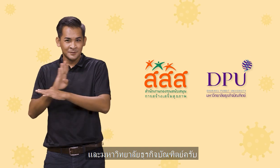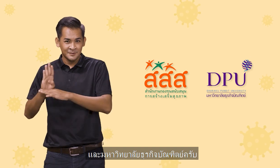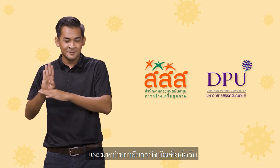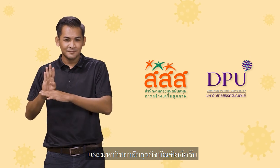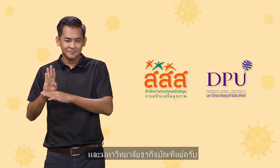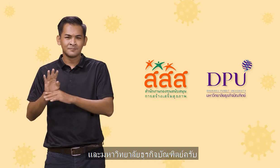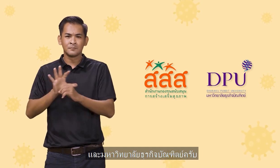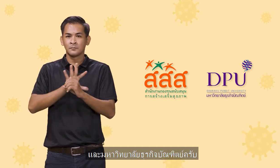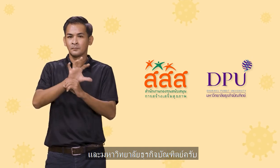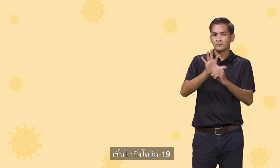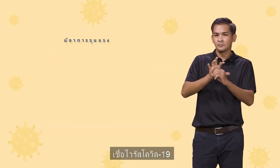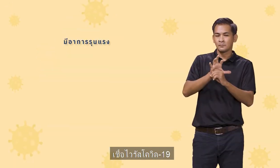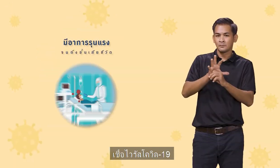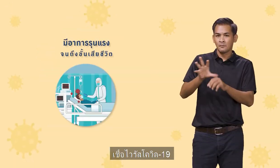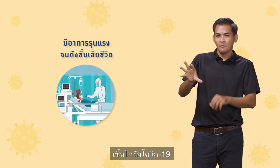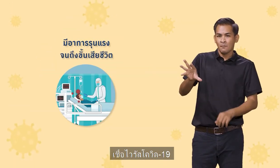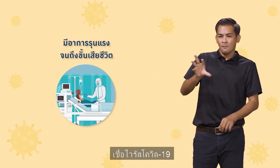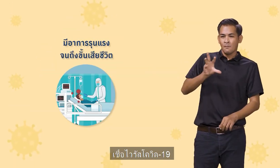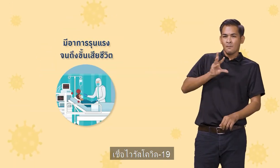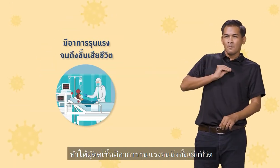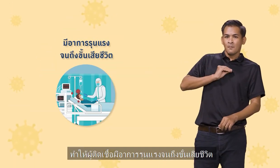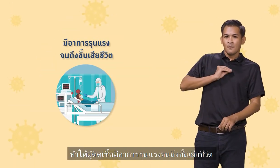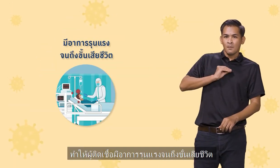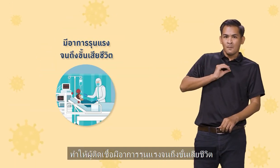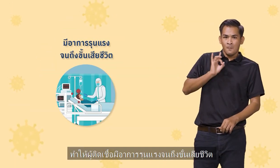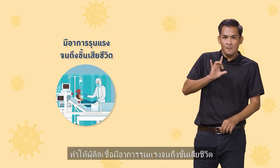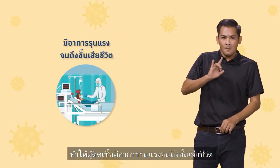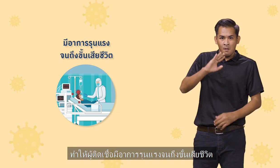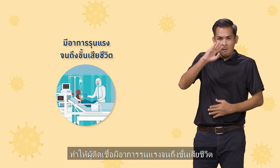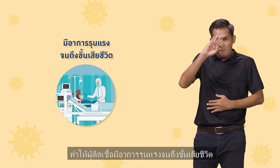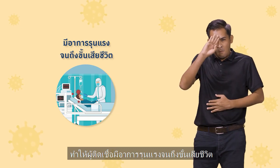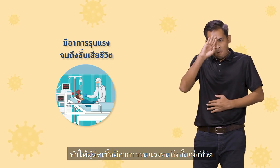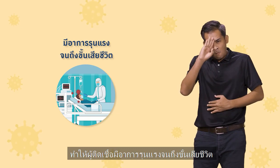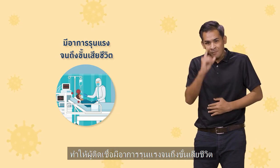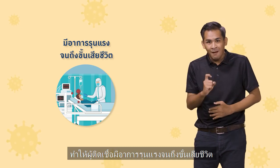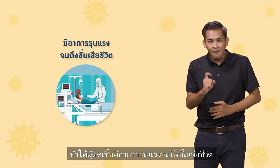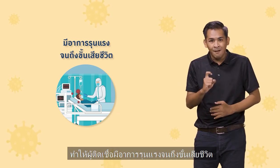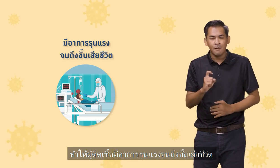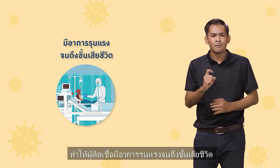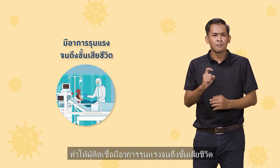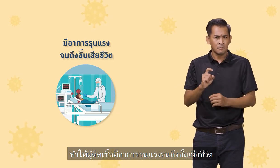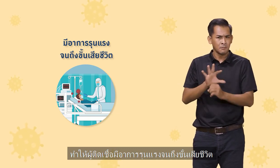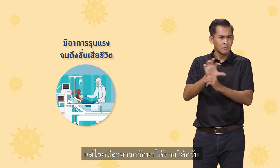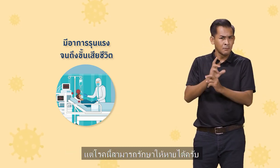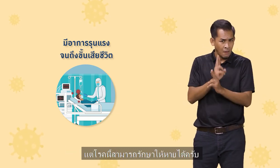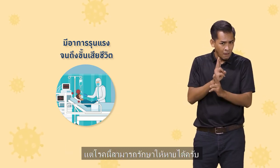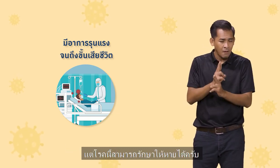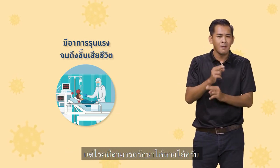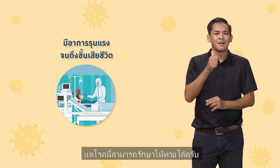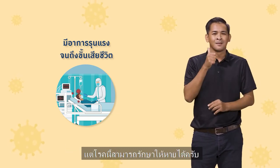ธุรกิจบัณฑิตครับเชื้อไวรัสโควิด-19 ทำให้ผู้ติดเชื้อมีอาการรุนแรงจนถึงขั้นเสียชีวิตแต่โรคนี้สาม